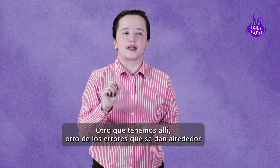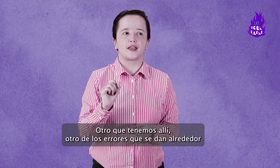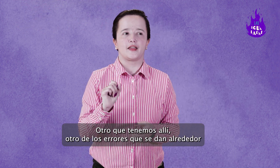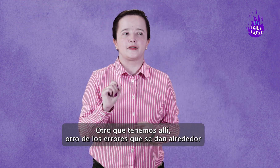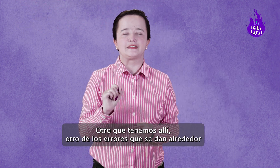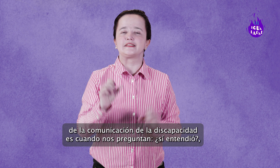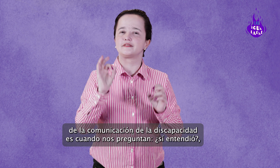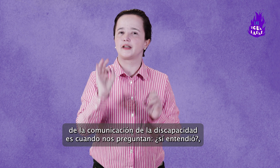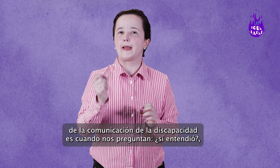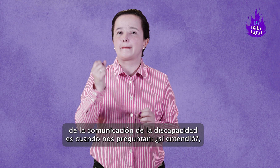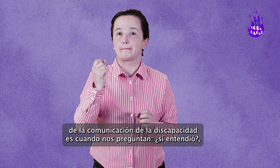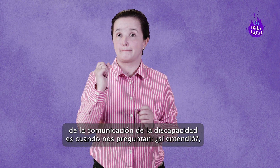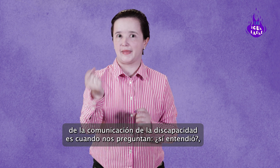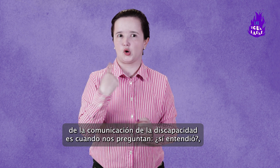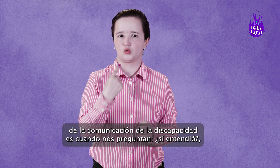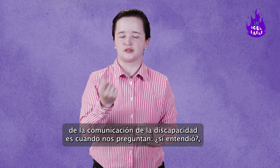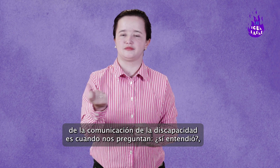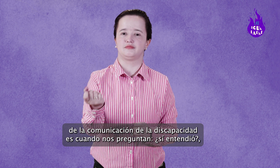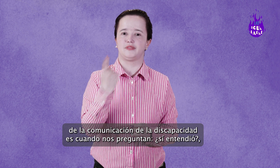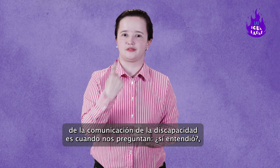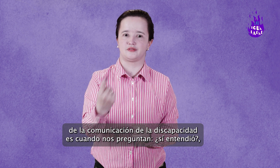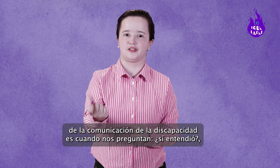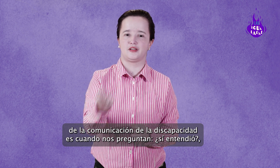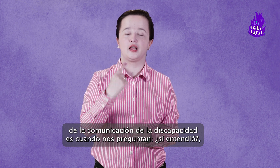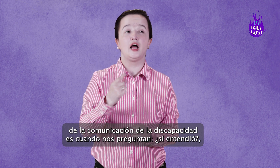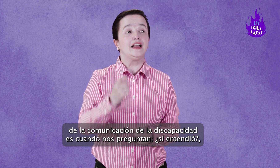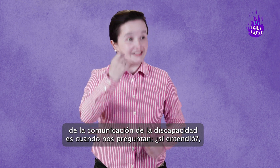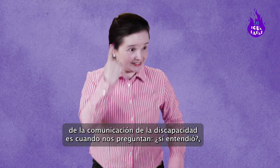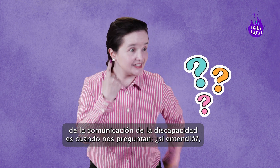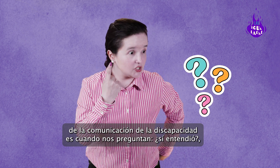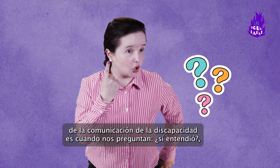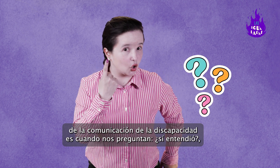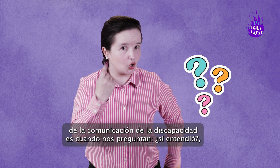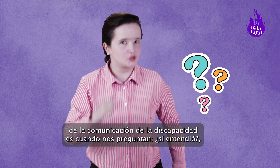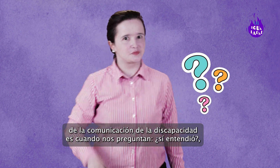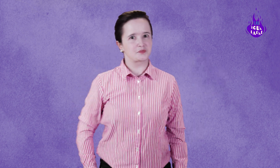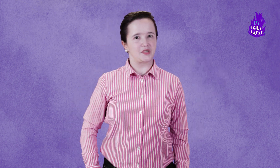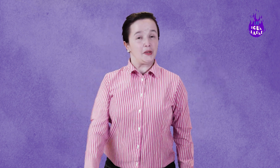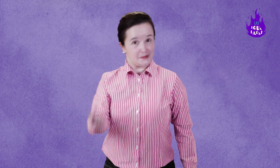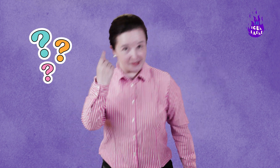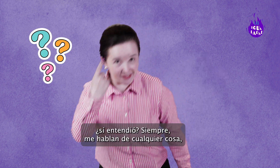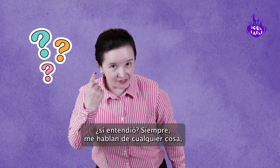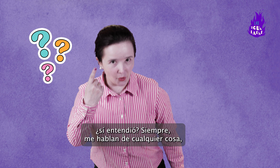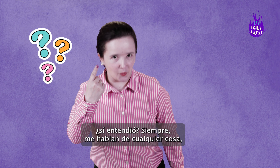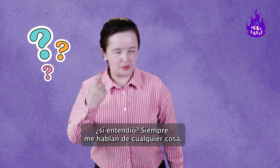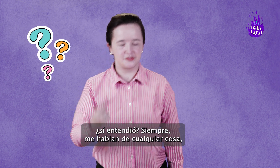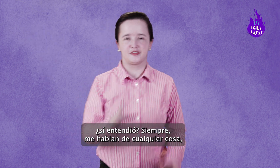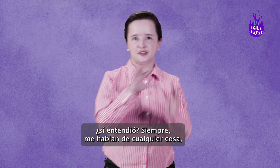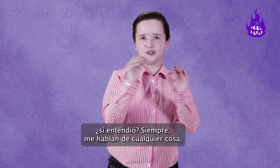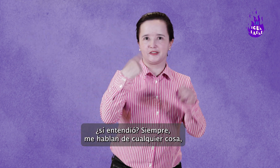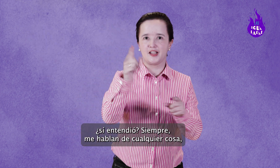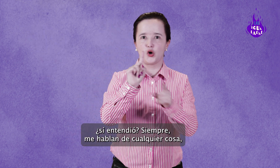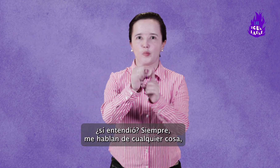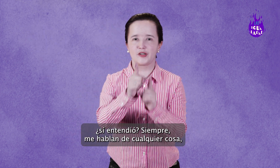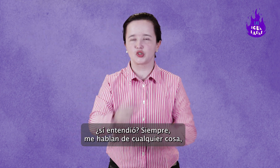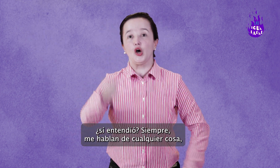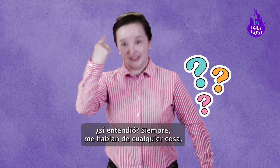alrededor de la comunicación de la discapacidad es cuando a veces nos preguntan, ¿Sí entendió? ¿Sí entendió? Siempre